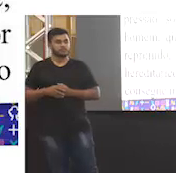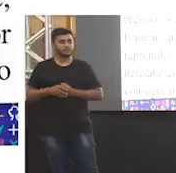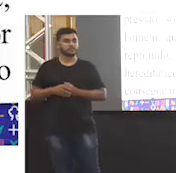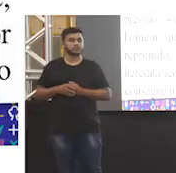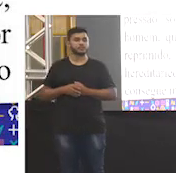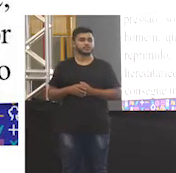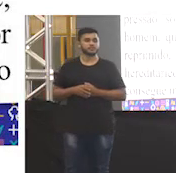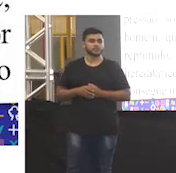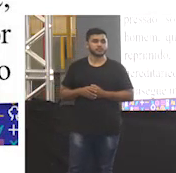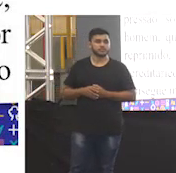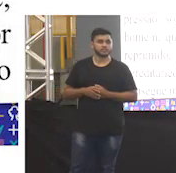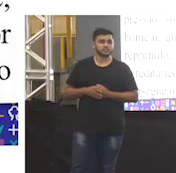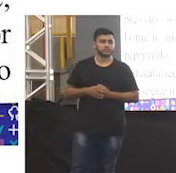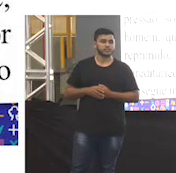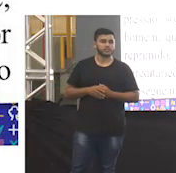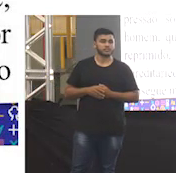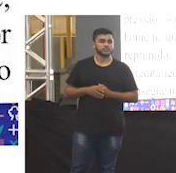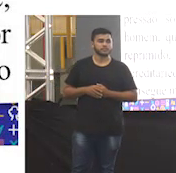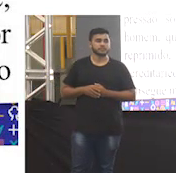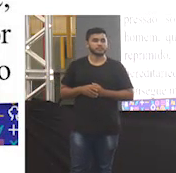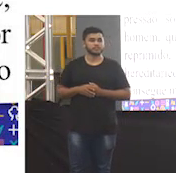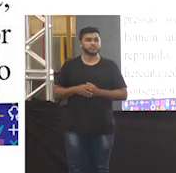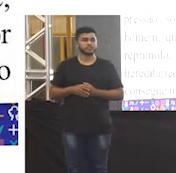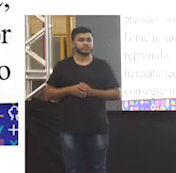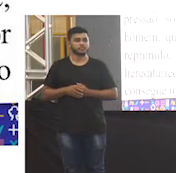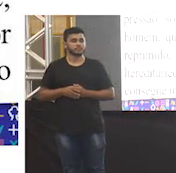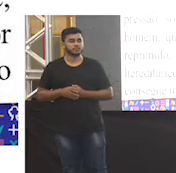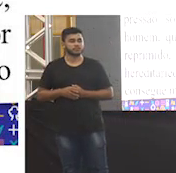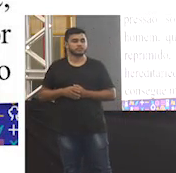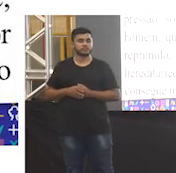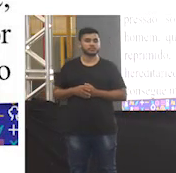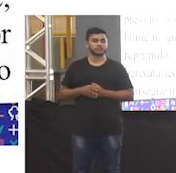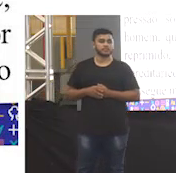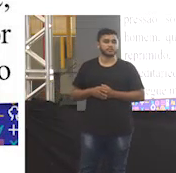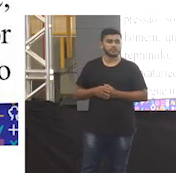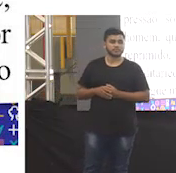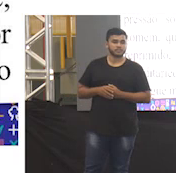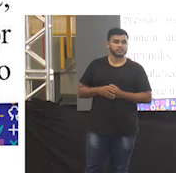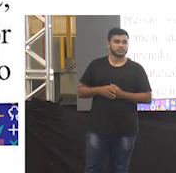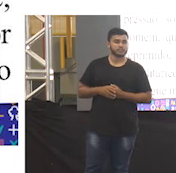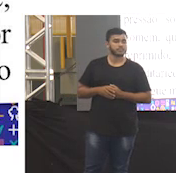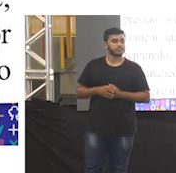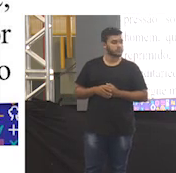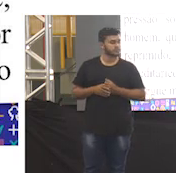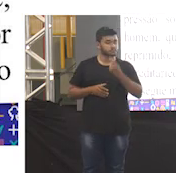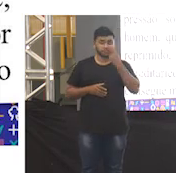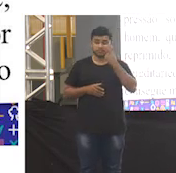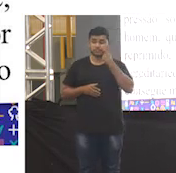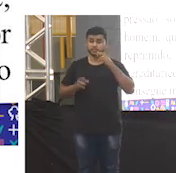Olha lá, professor, e quais são as diferenças entre realismo e naturalismo?